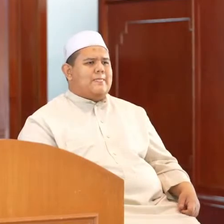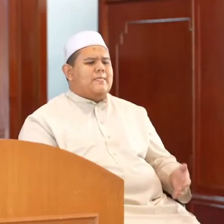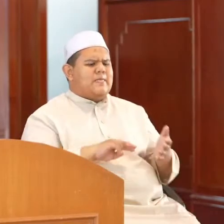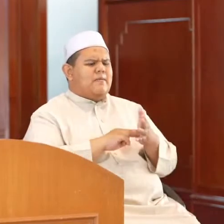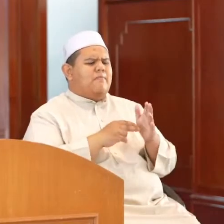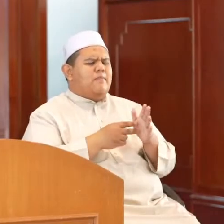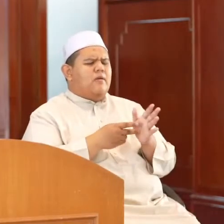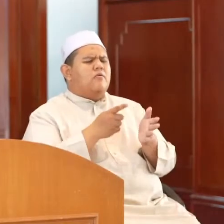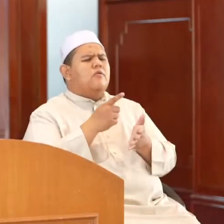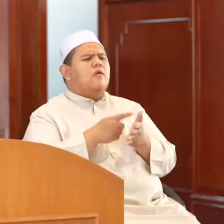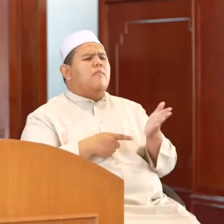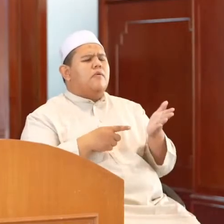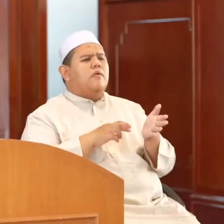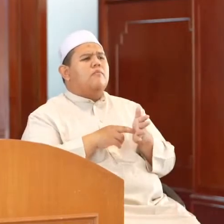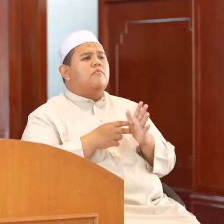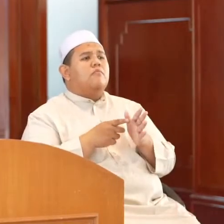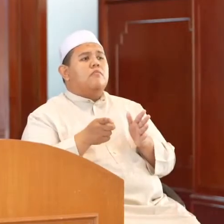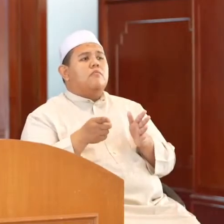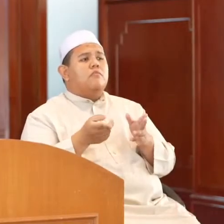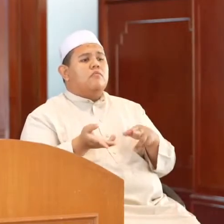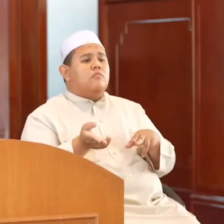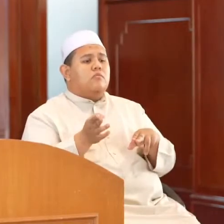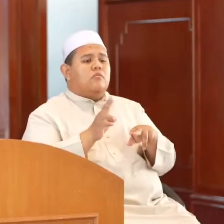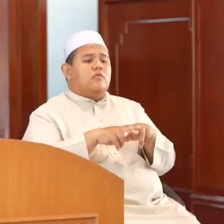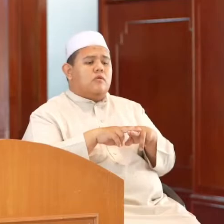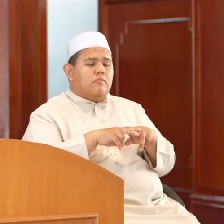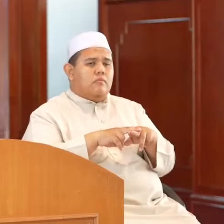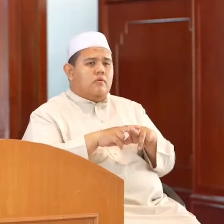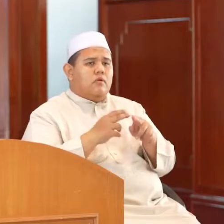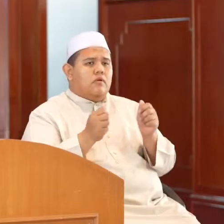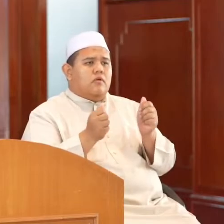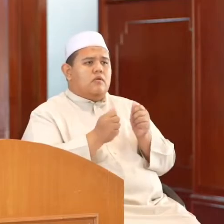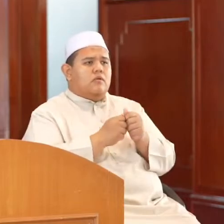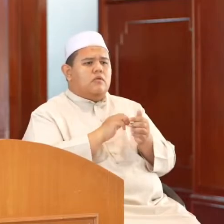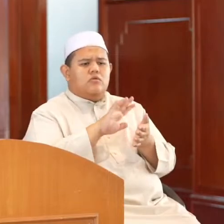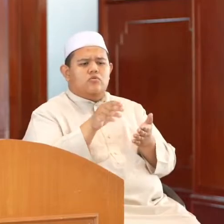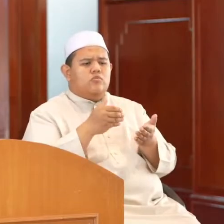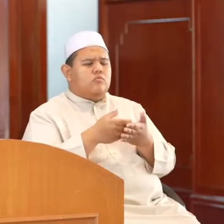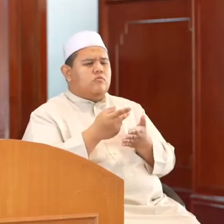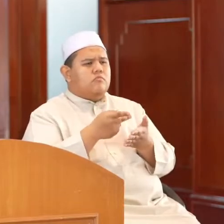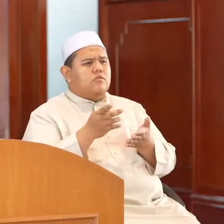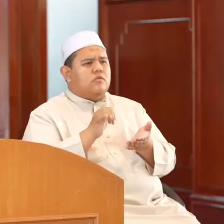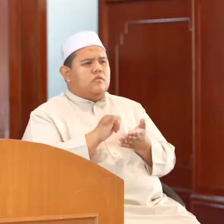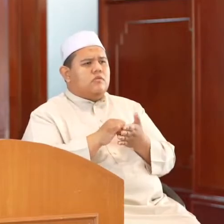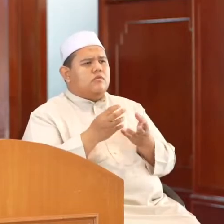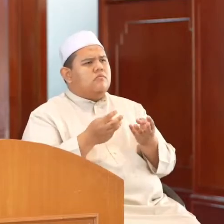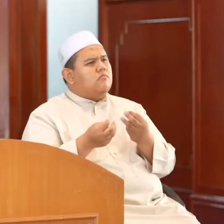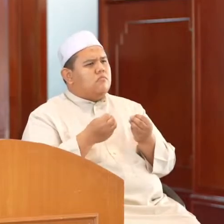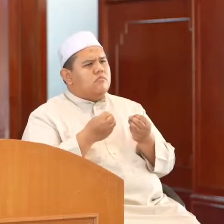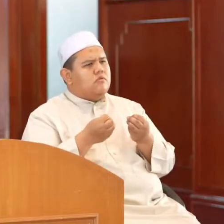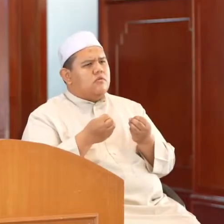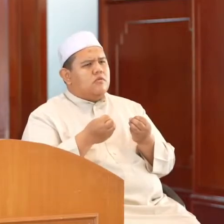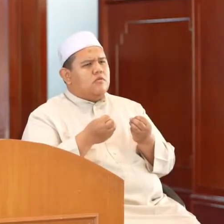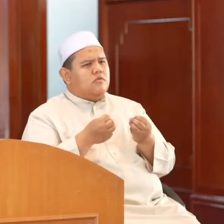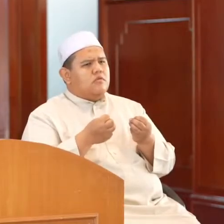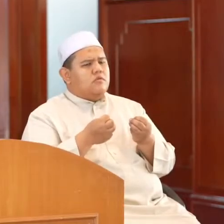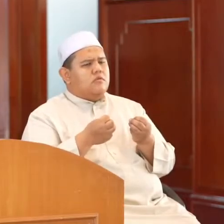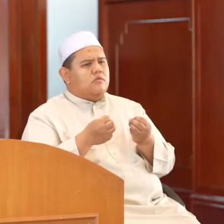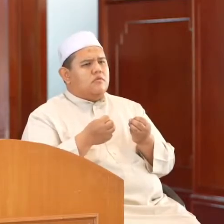Maknanya tuan-tuan, tambah pula dengan ini, lebih kurang dalam